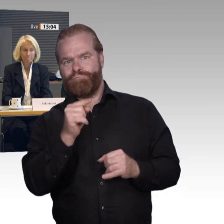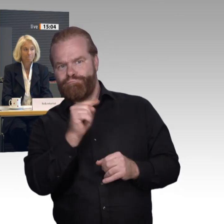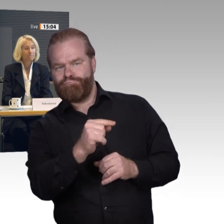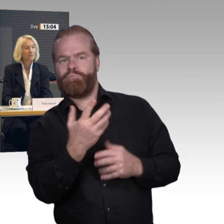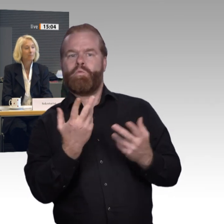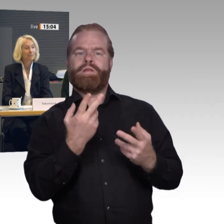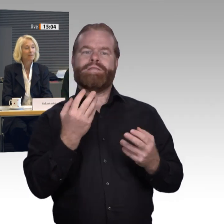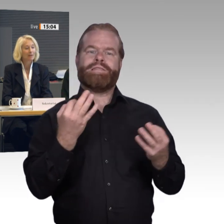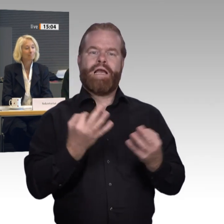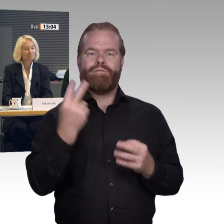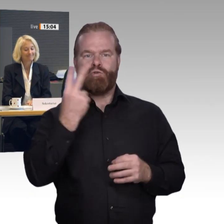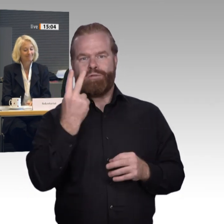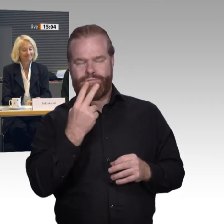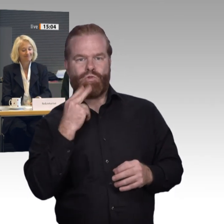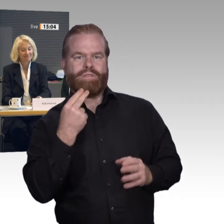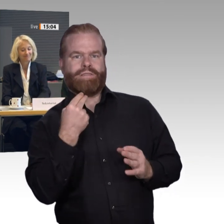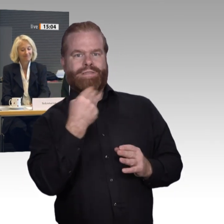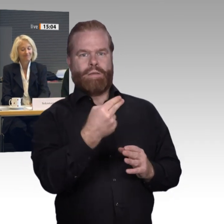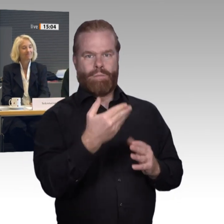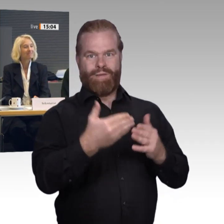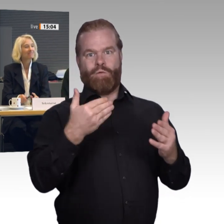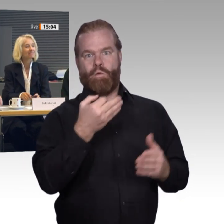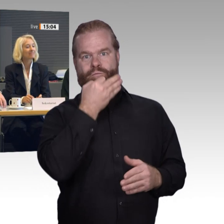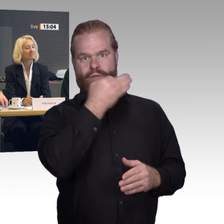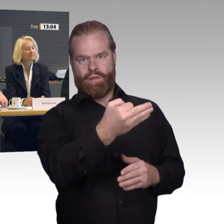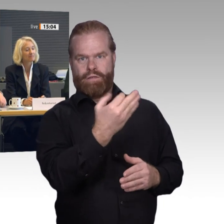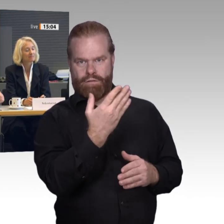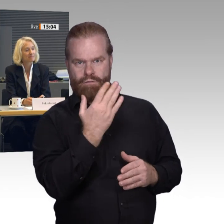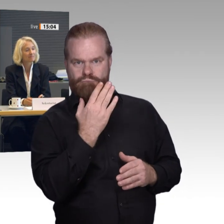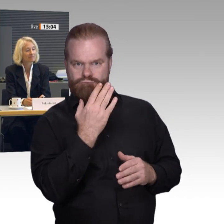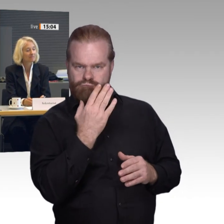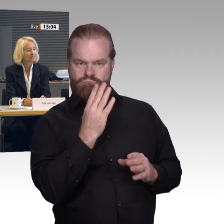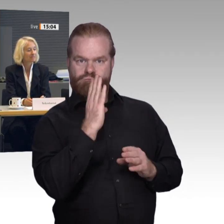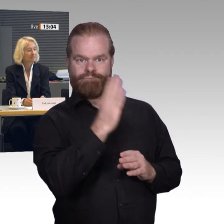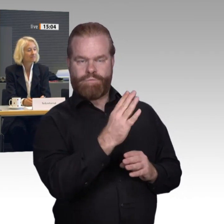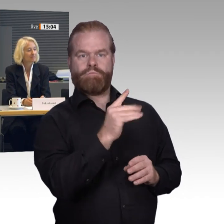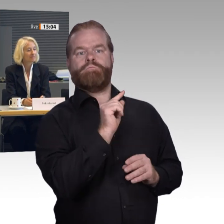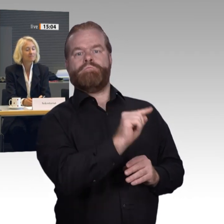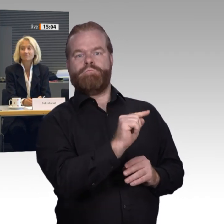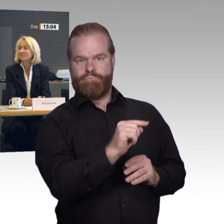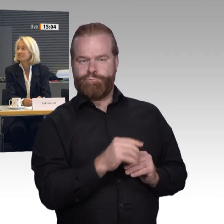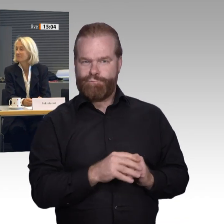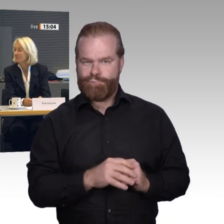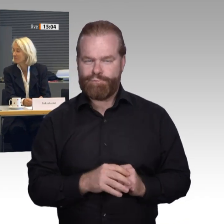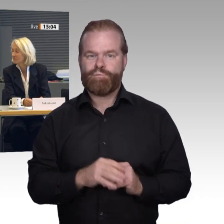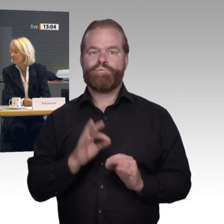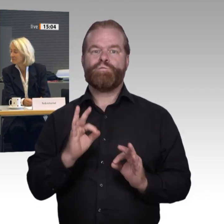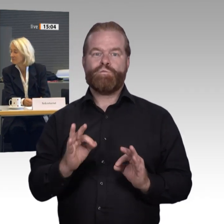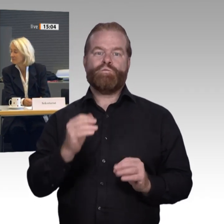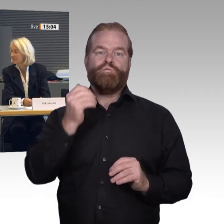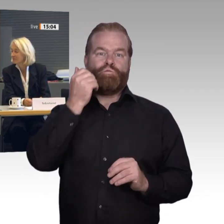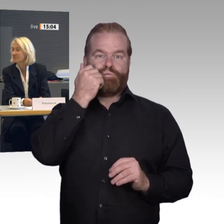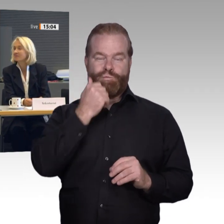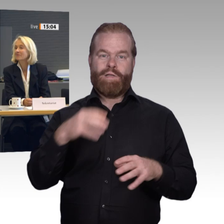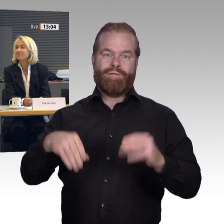die Mitglieder der CDU-CSU-Fraktion, ihre Fragen zu stellen. Wer?